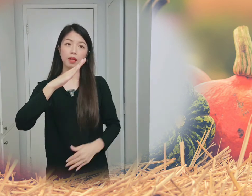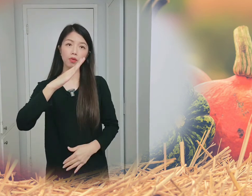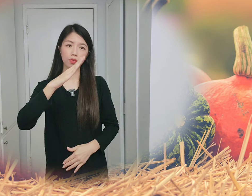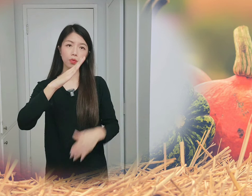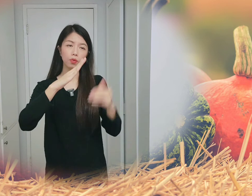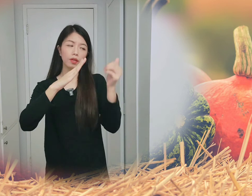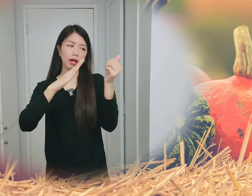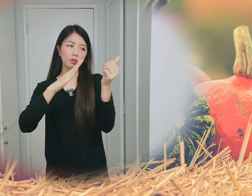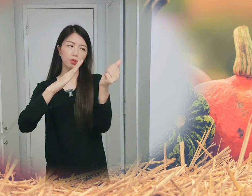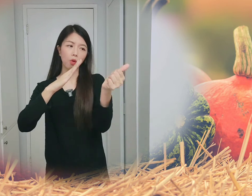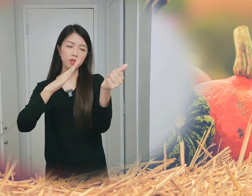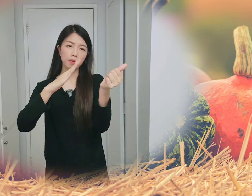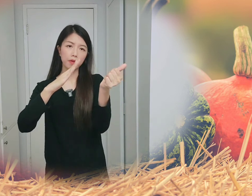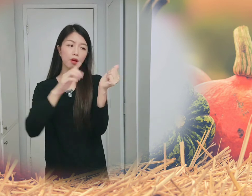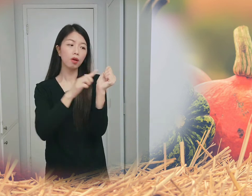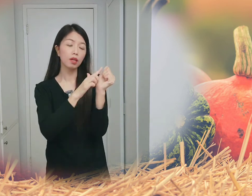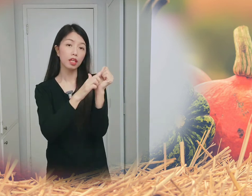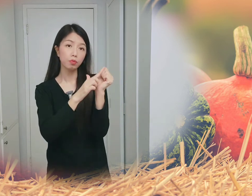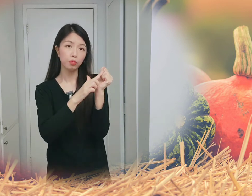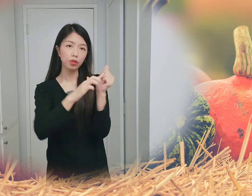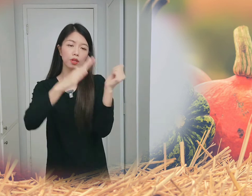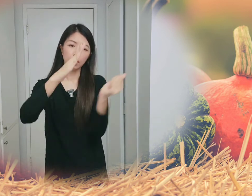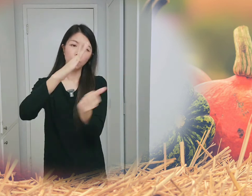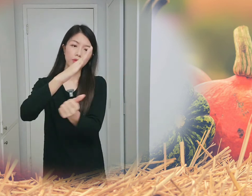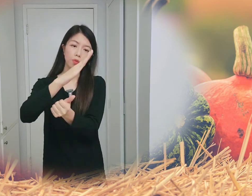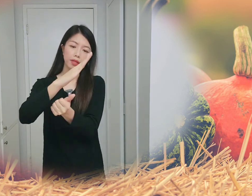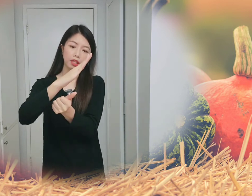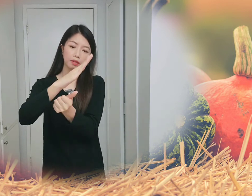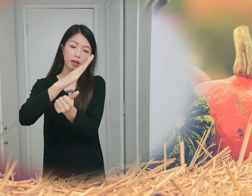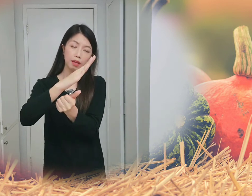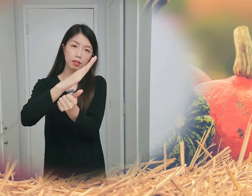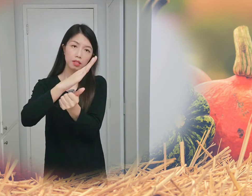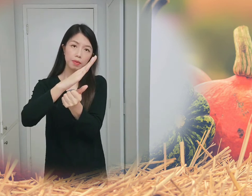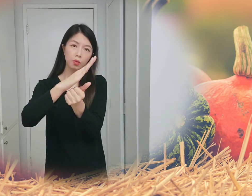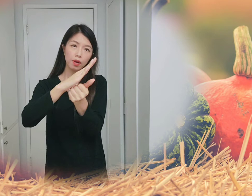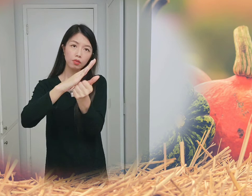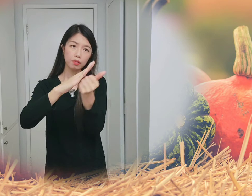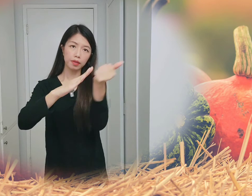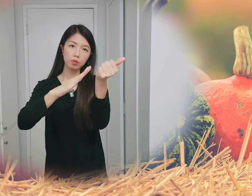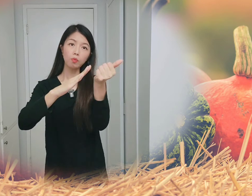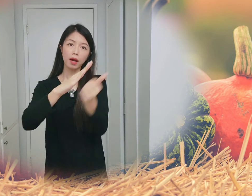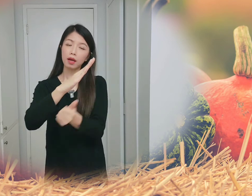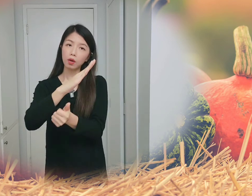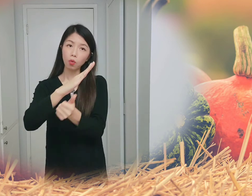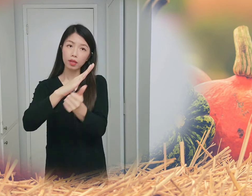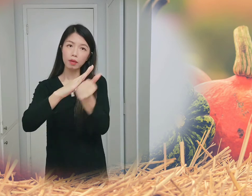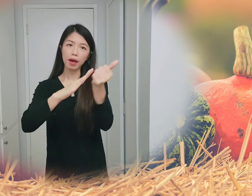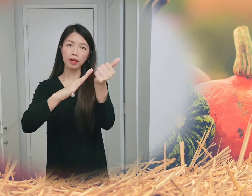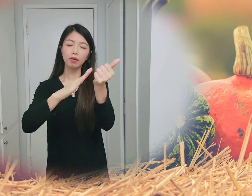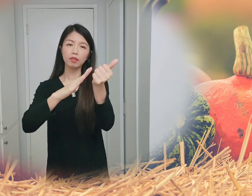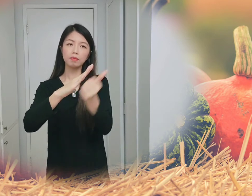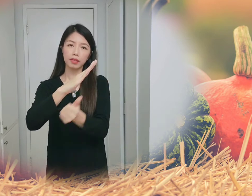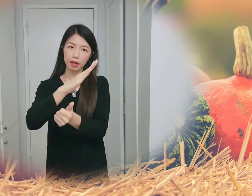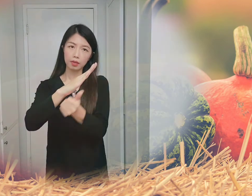비스듬하게 세워주시고 다른 손은 엄지만 펴서 이 부분을 왼손 바닥에 스치면서 올라가 주시면 돼요. 소망 혹은